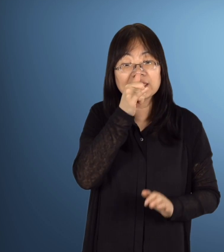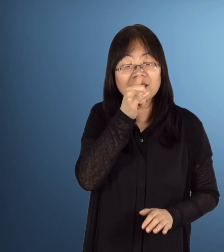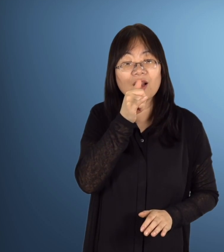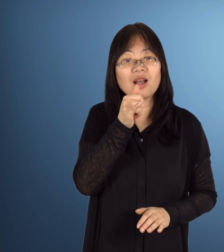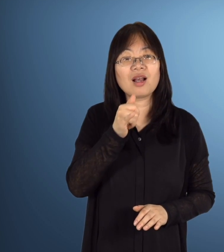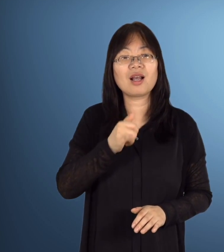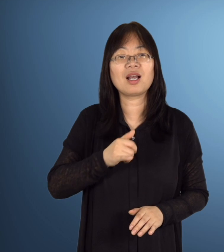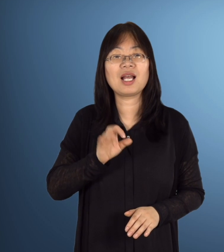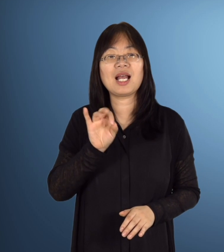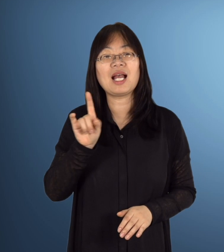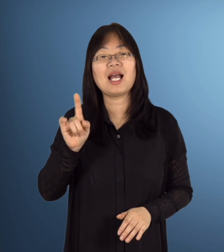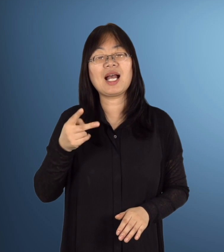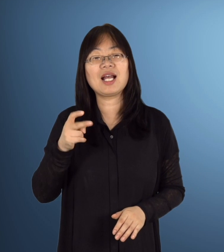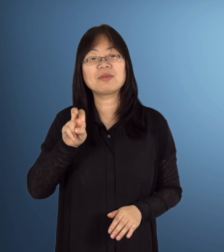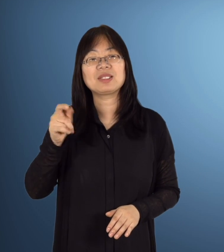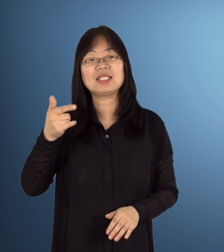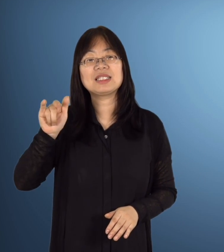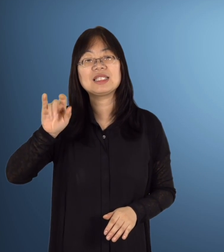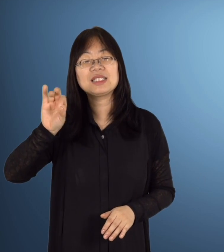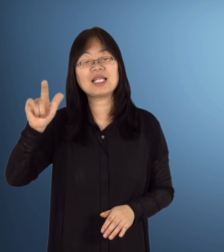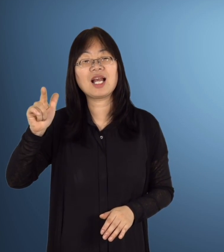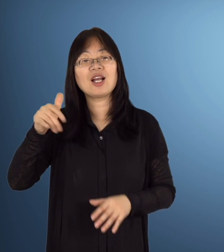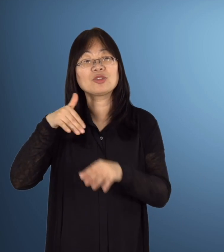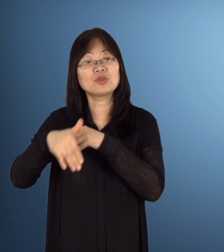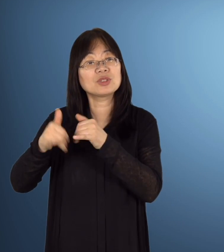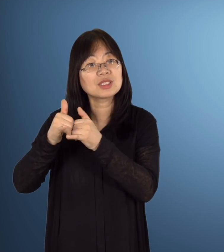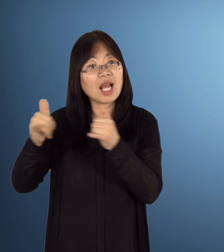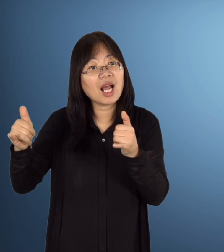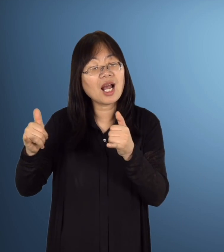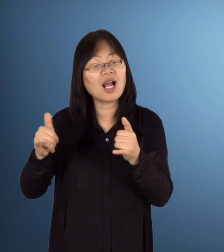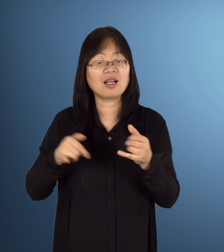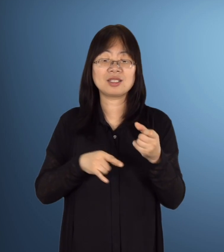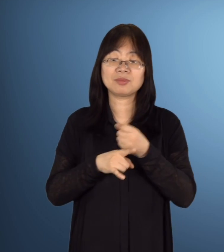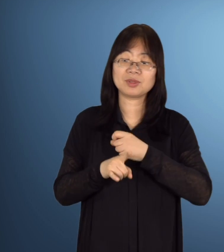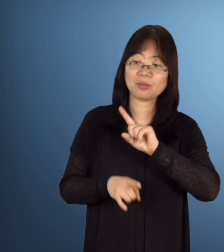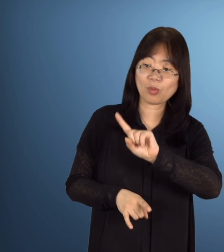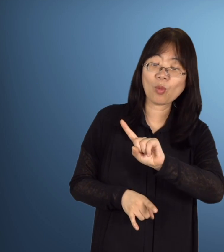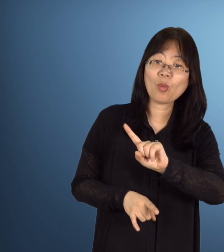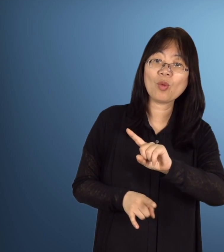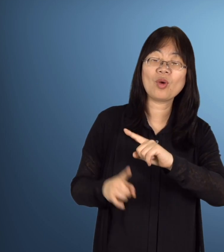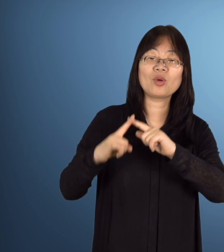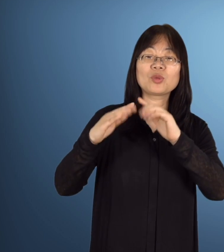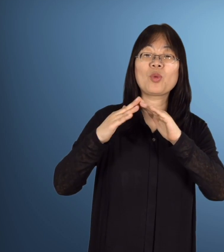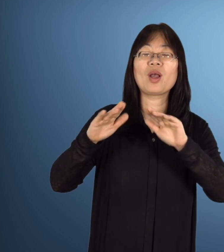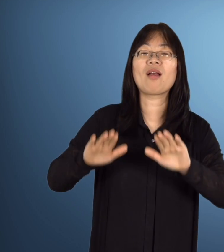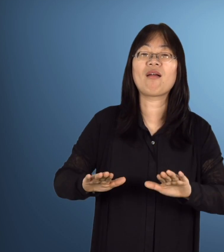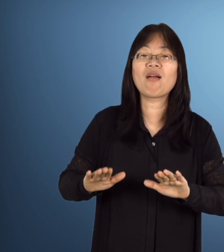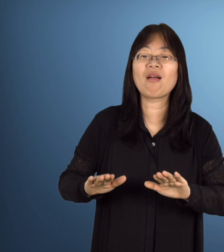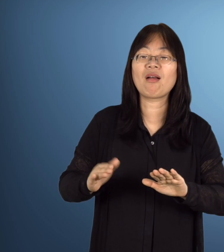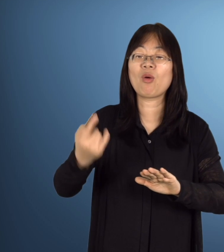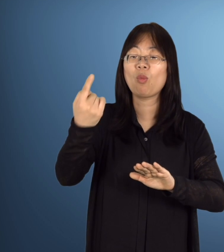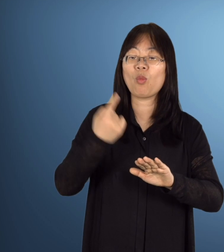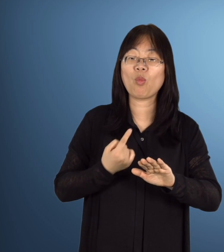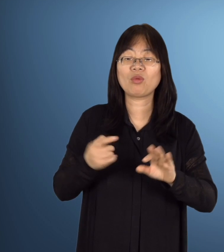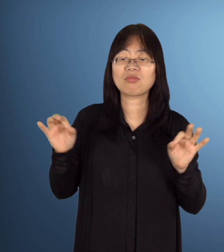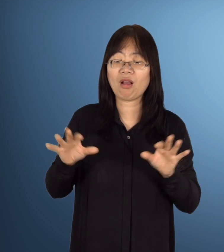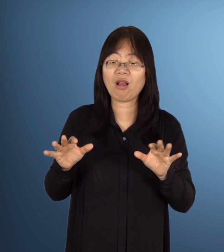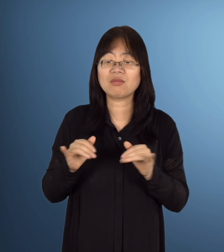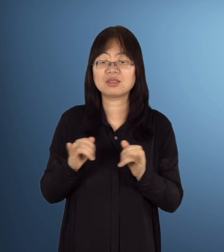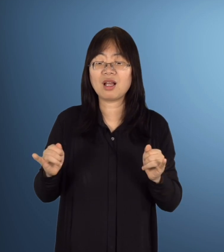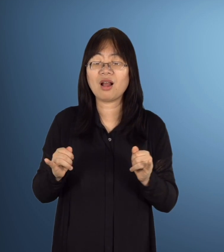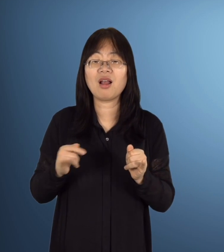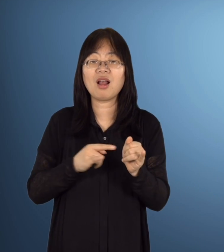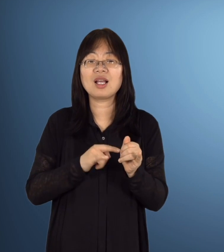들어보셨나요? 알미니안주의자들. 알미니안이라는 말은 무슨 뜻인가 하면, 교회를 이제 나오신 지 얼마 안 되는